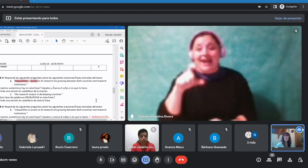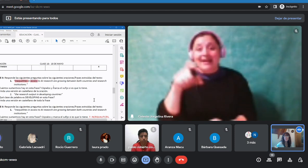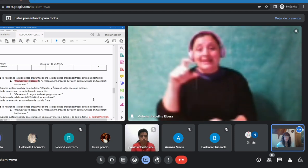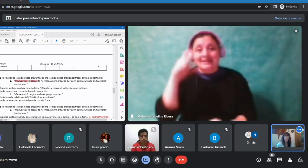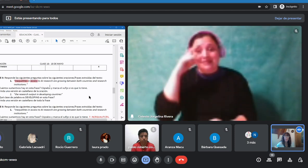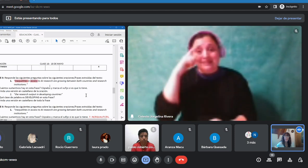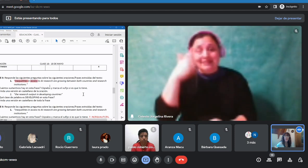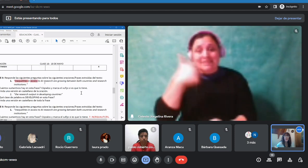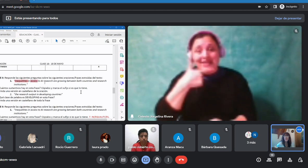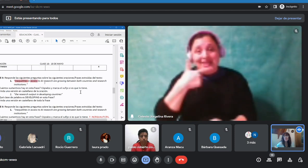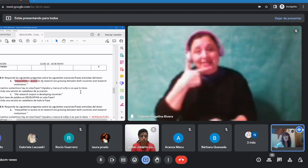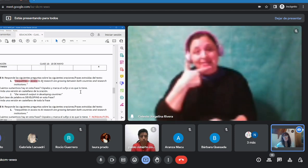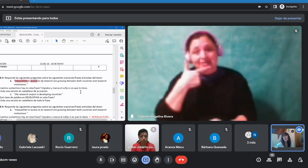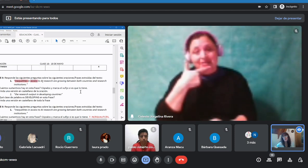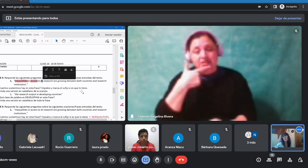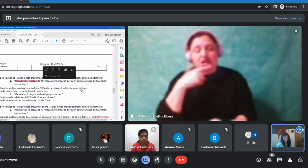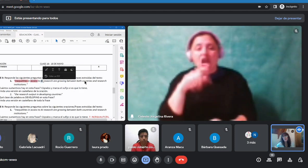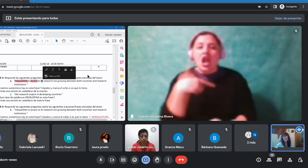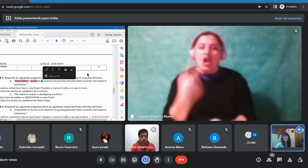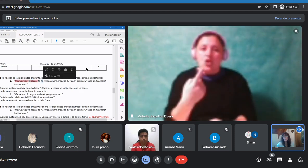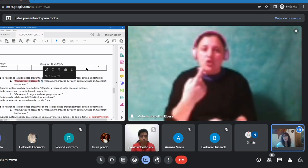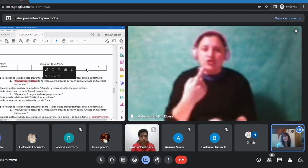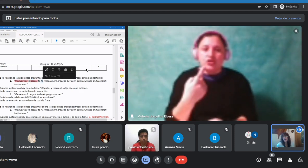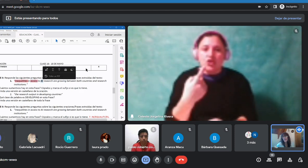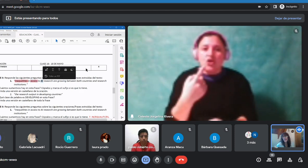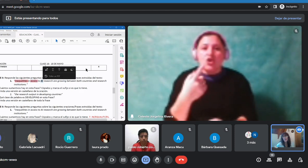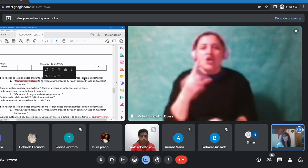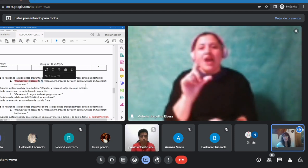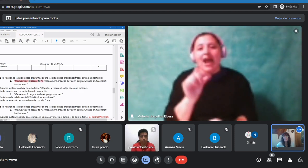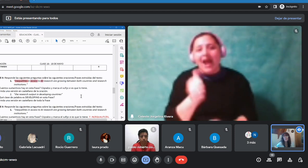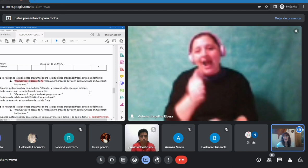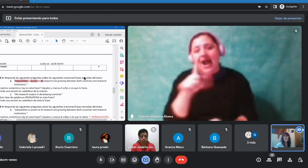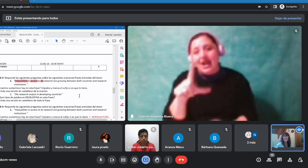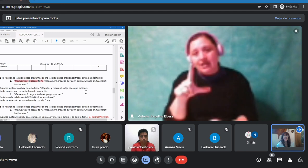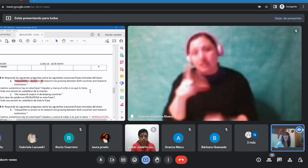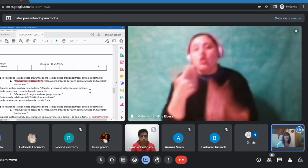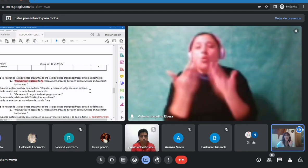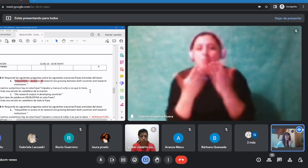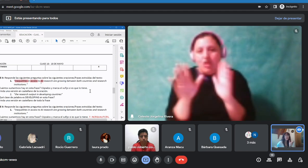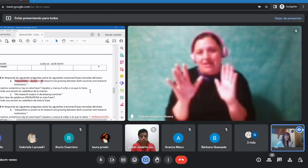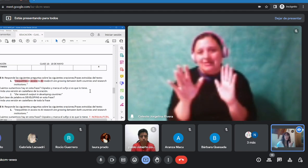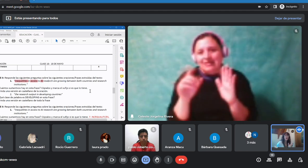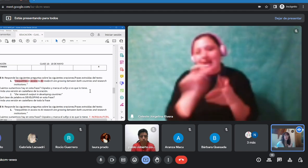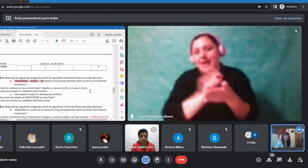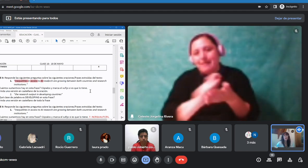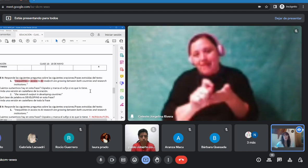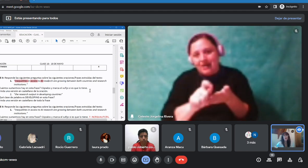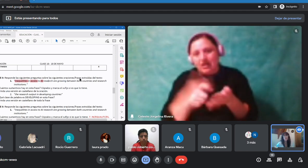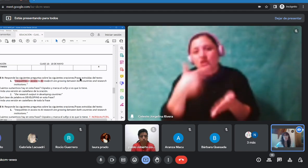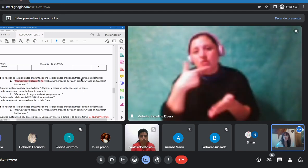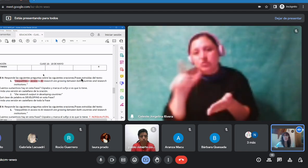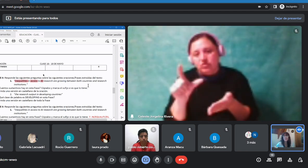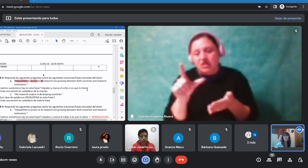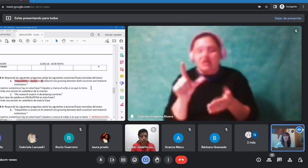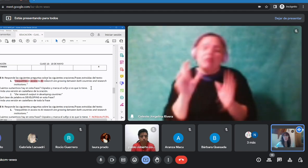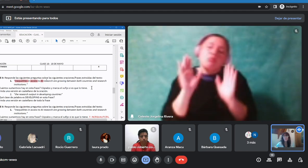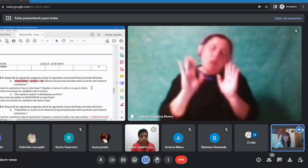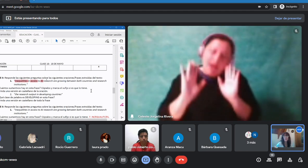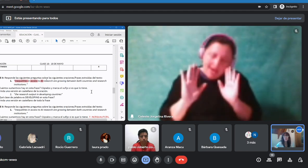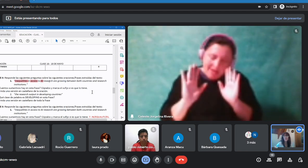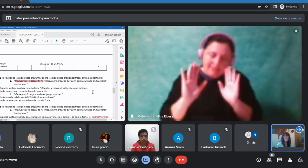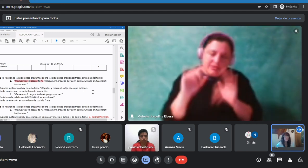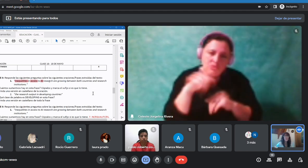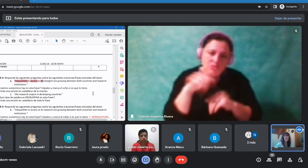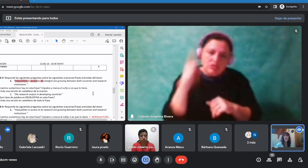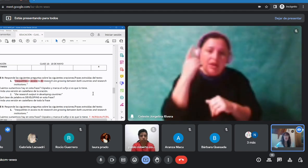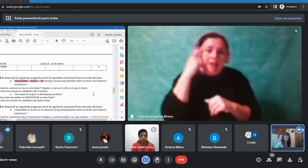más? Uh-huh. Este también lo pueden o no lo pueden marcar, como quieran. La sigla forma el lugar, ocupa el lugar de un sustantivo. Es una